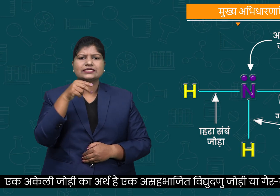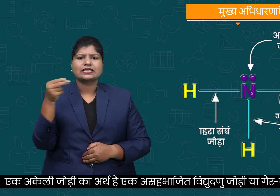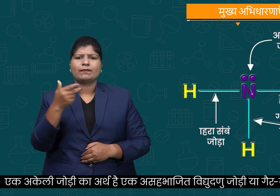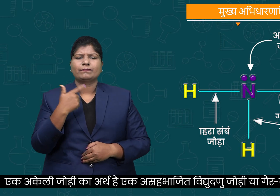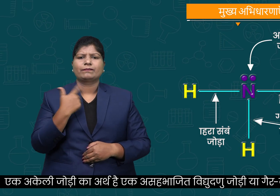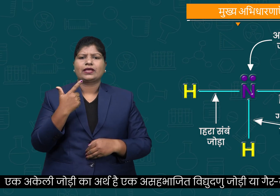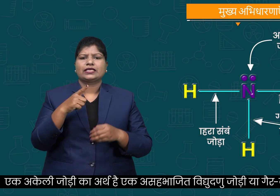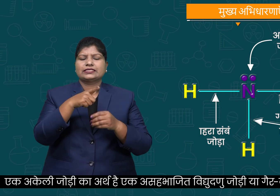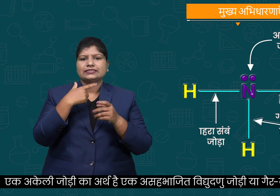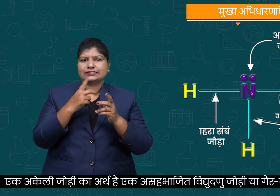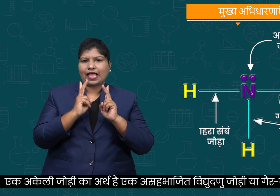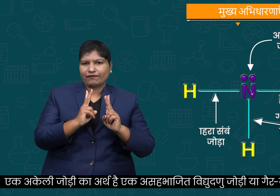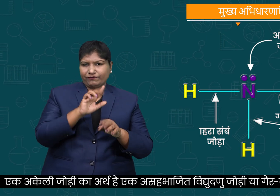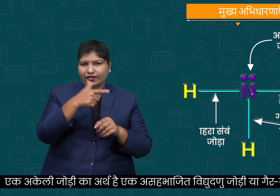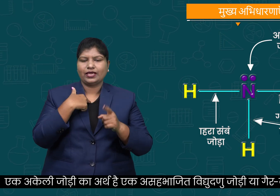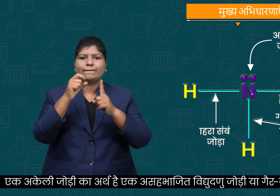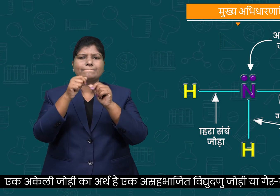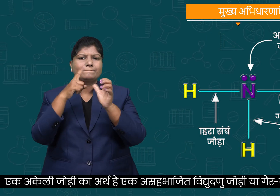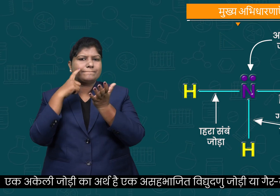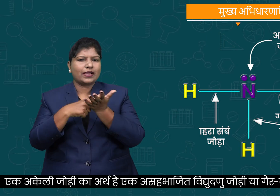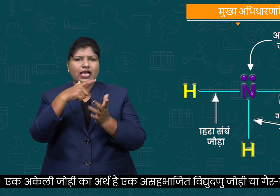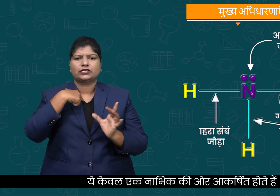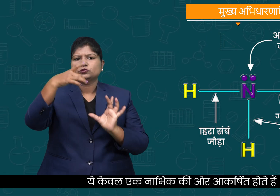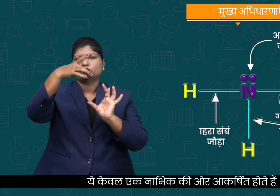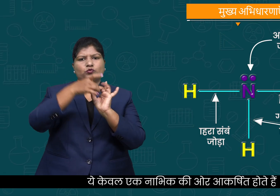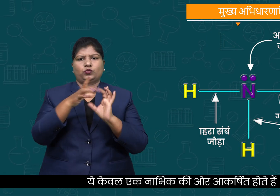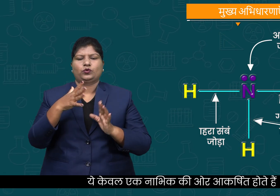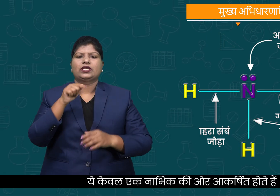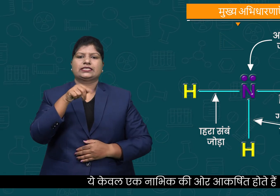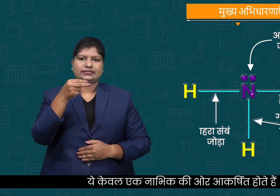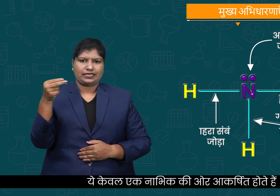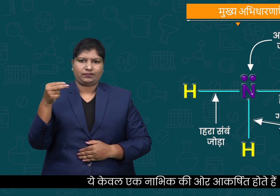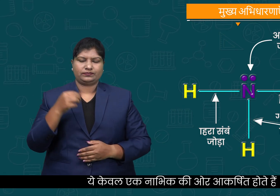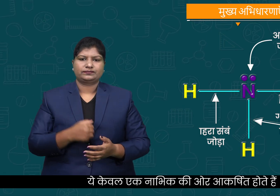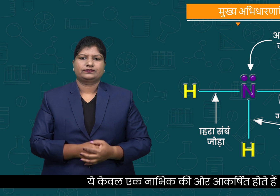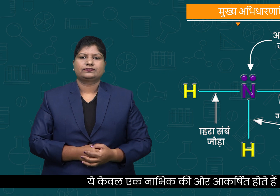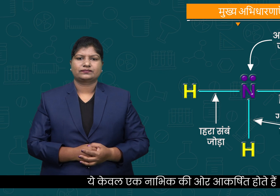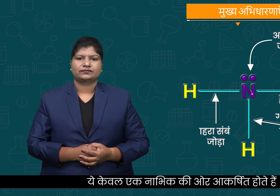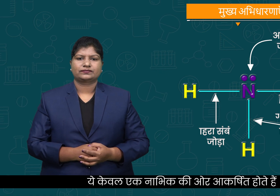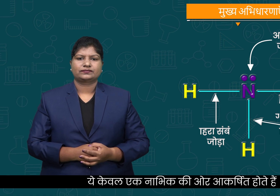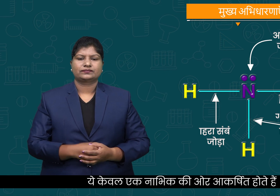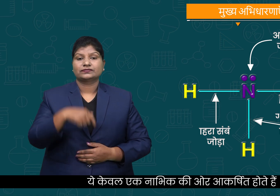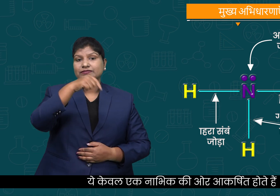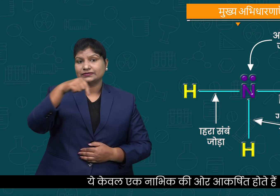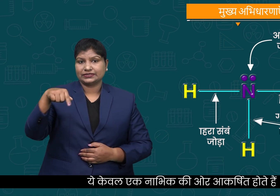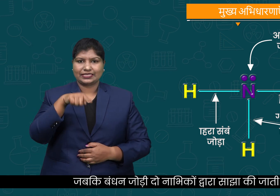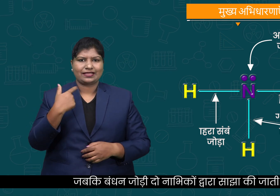या गैर बंधन विदुधनु जोड़ी ये केवल एक नाभिक की ओर आकर्षित होते हैं,